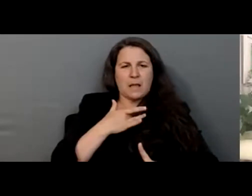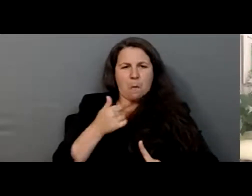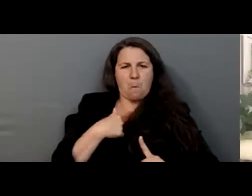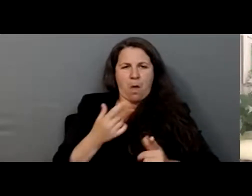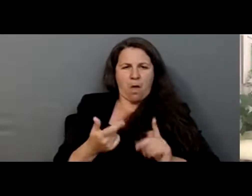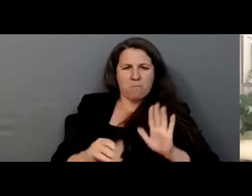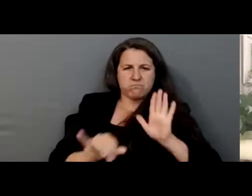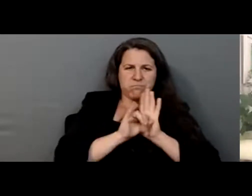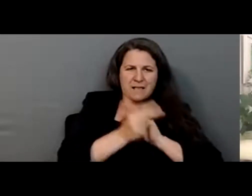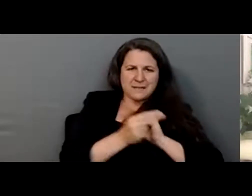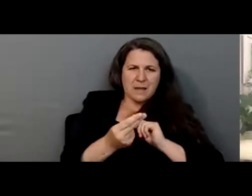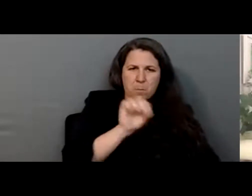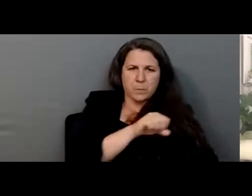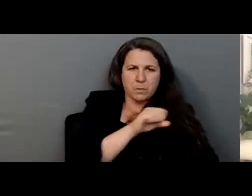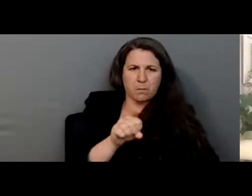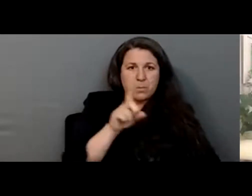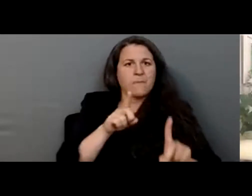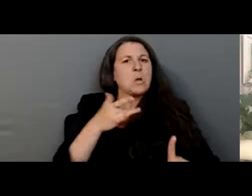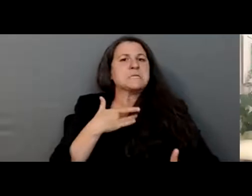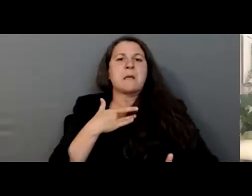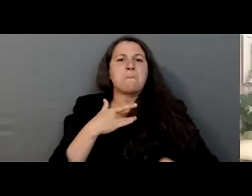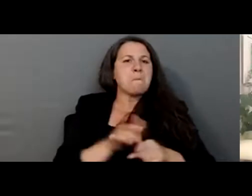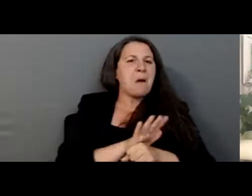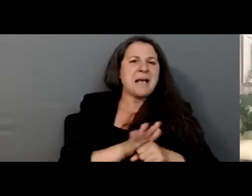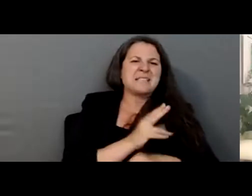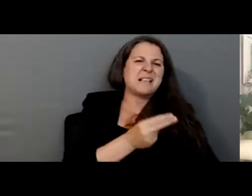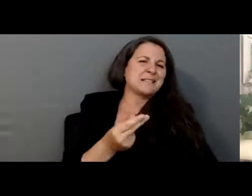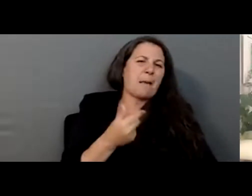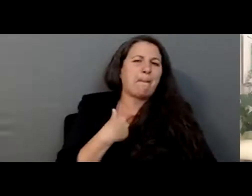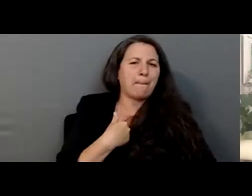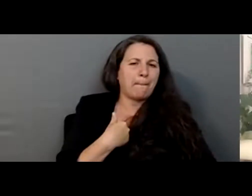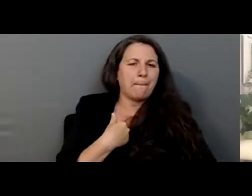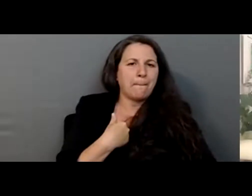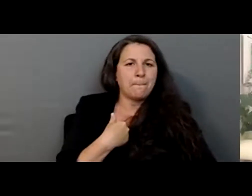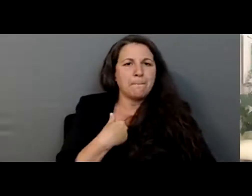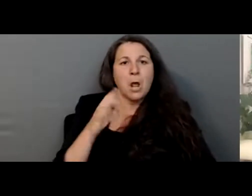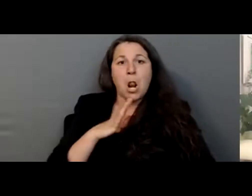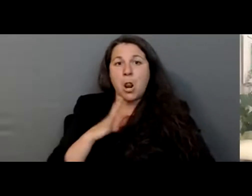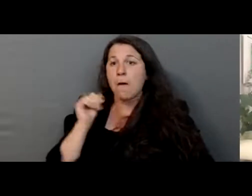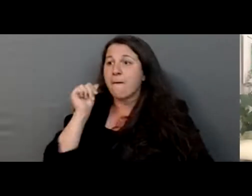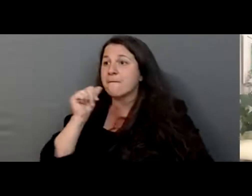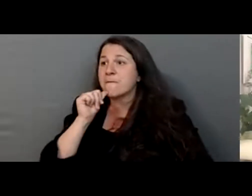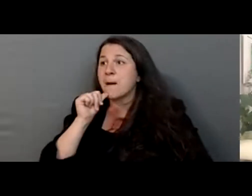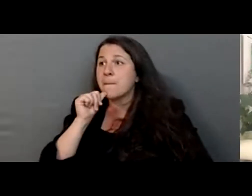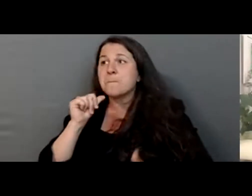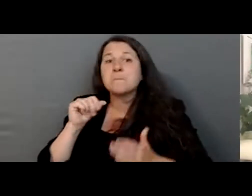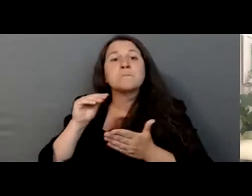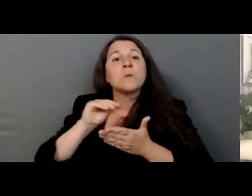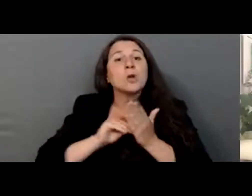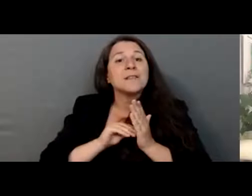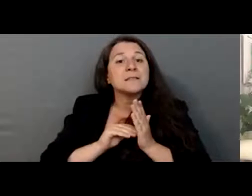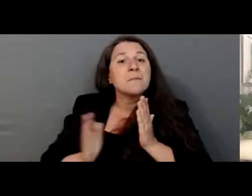a des personnes et beaucoup de femmes qui n'ont pas la possibilité de remplir ce recensement. Quand on pense aux personnes qui sont en